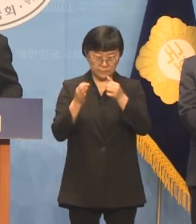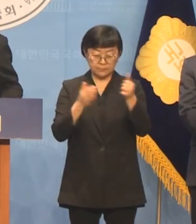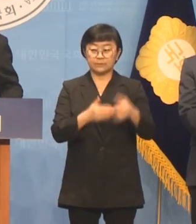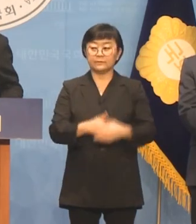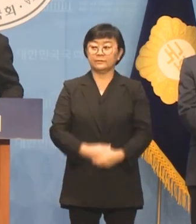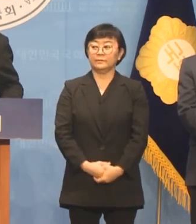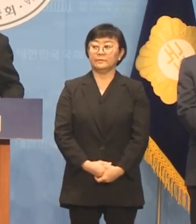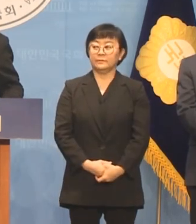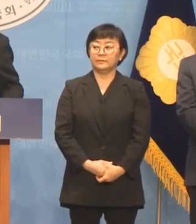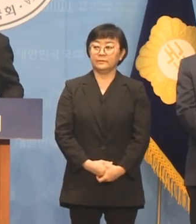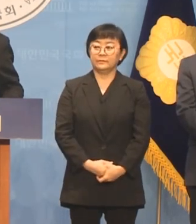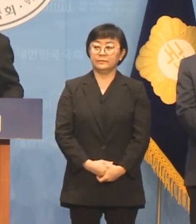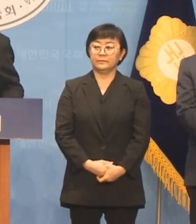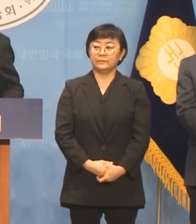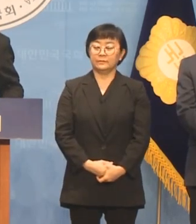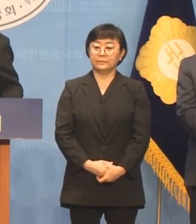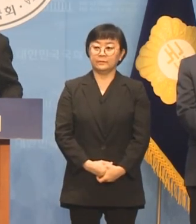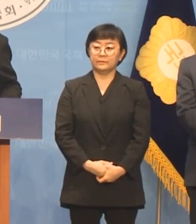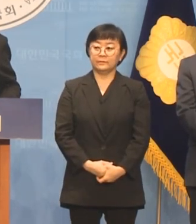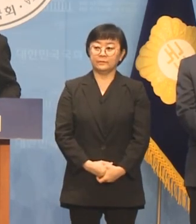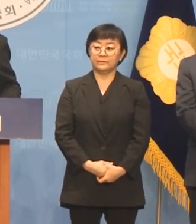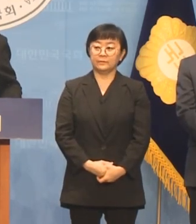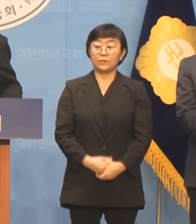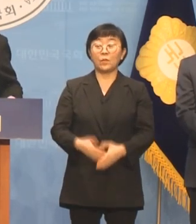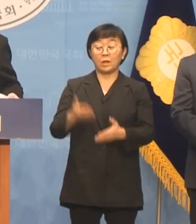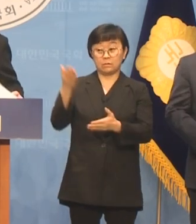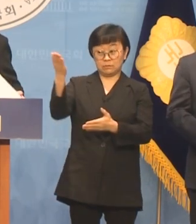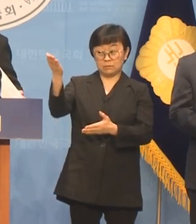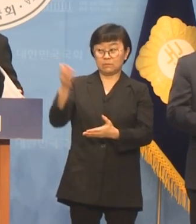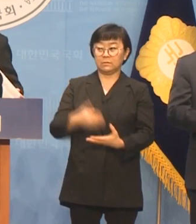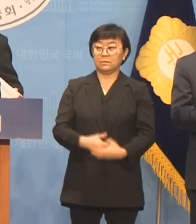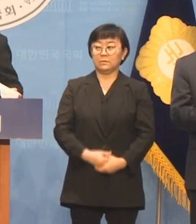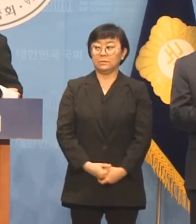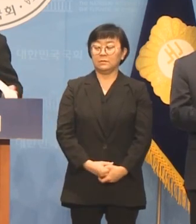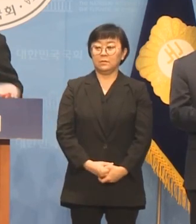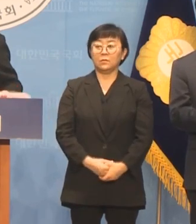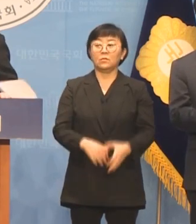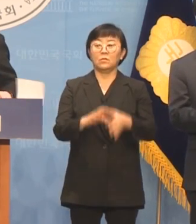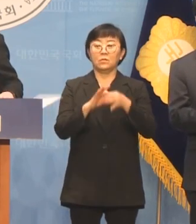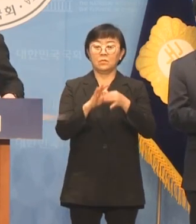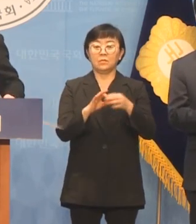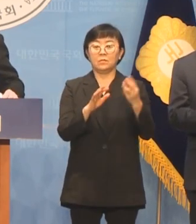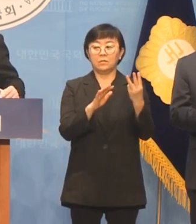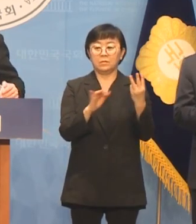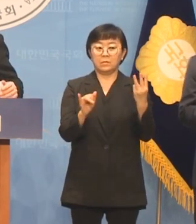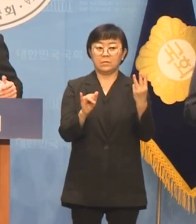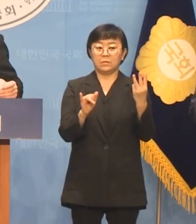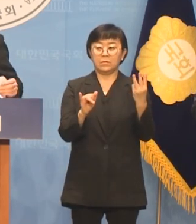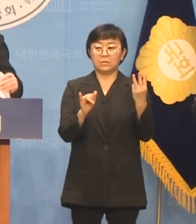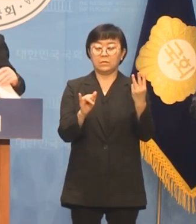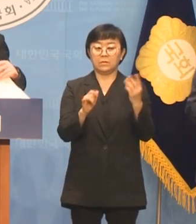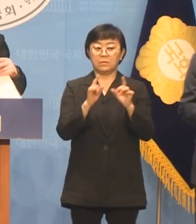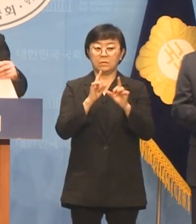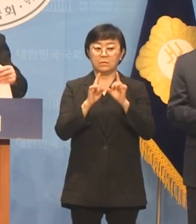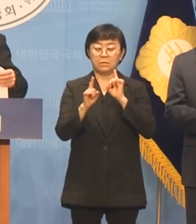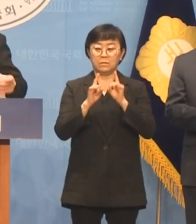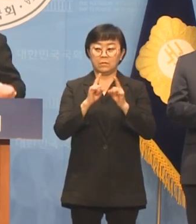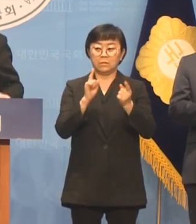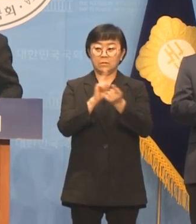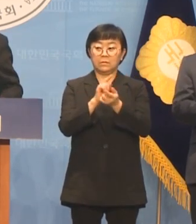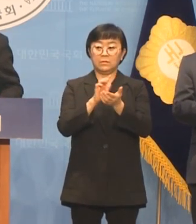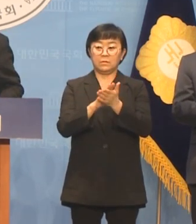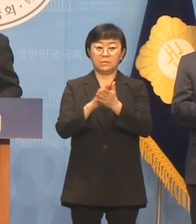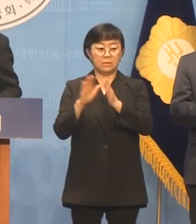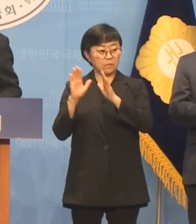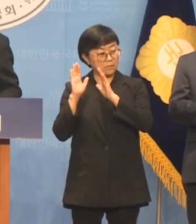바랍니다. 저희가 옆에 가서 백브리핑을 통해서 이 세 분의 말씀을 직접 들으실